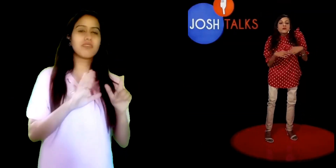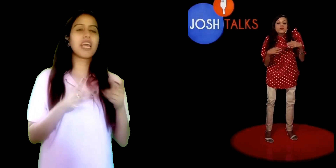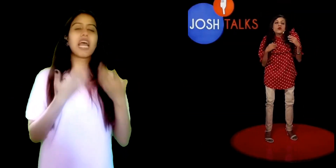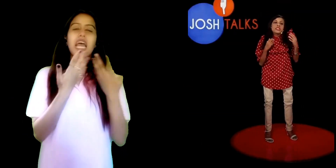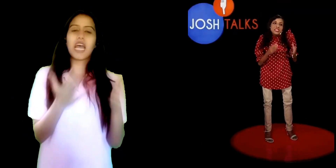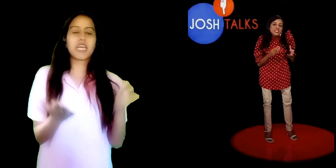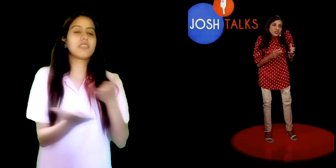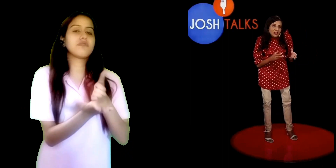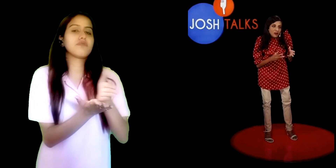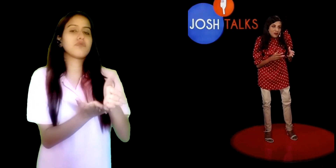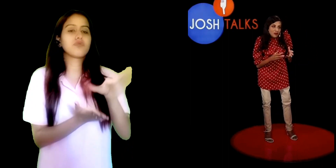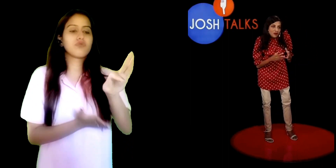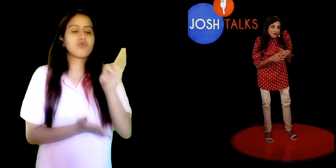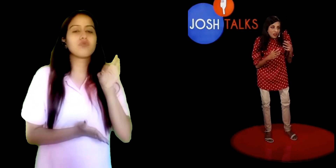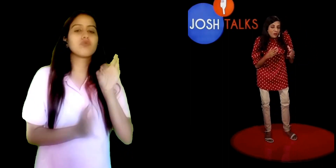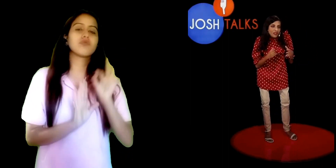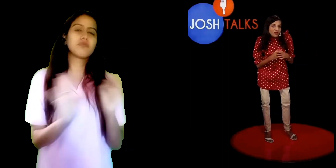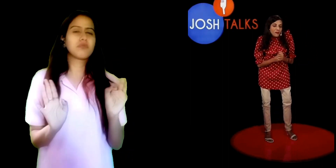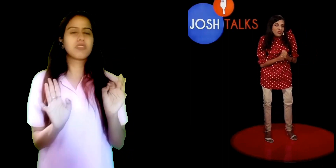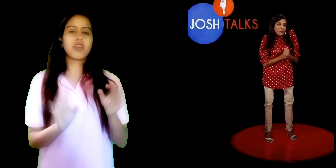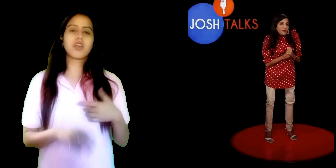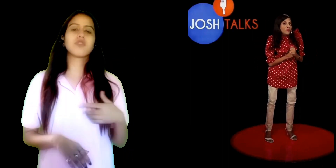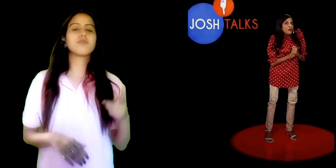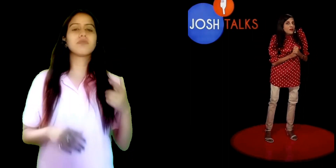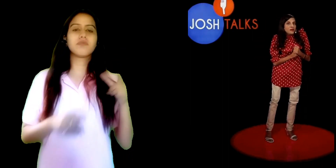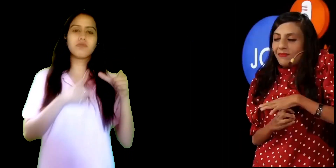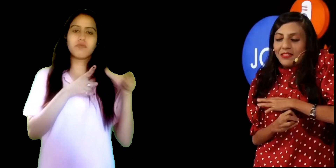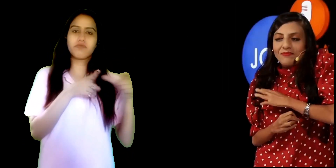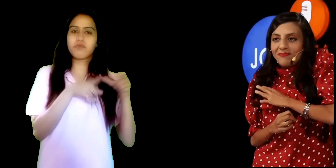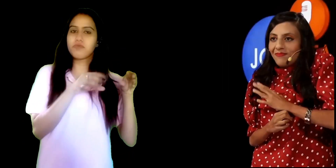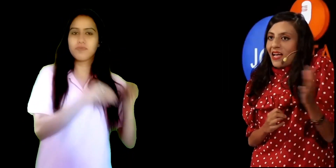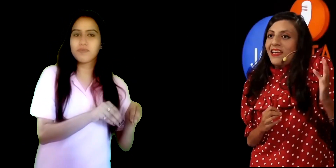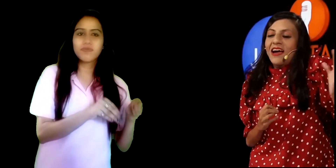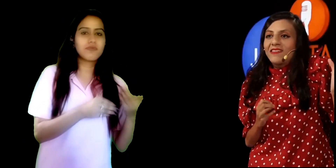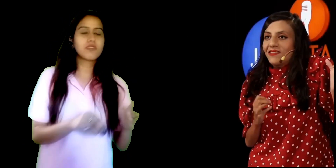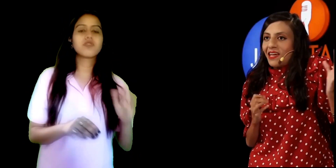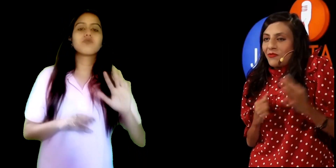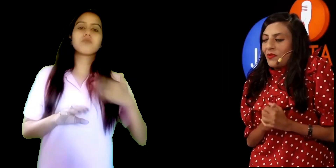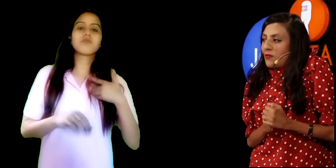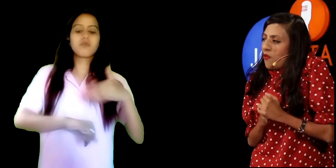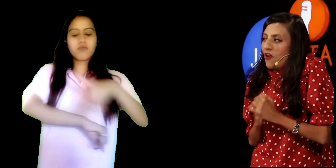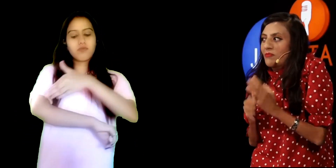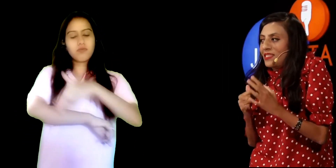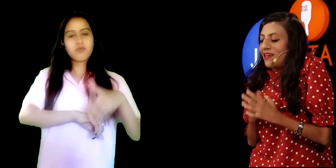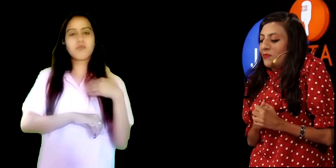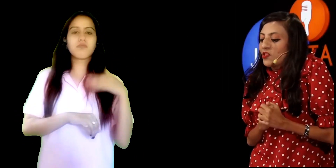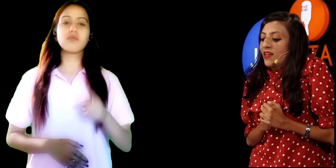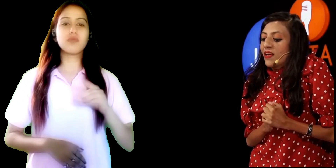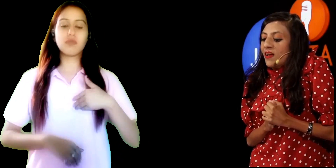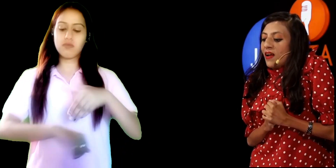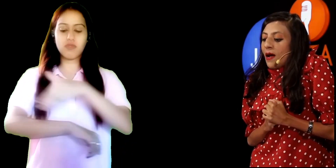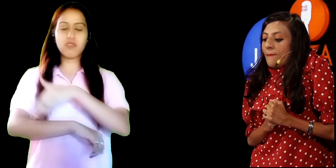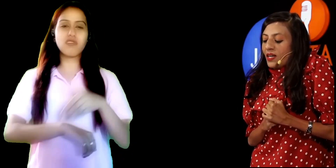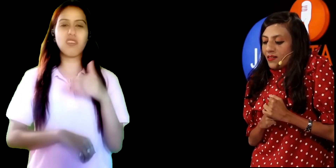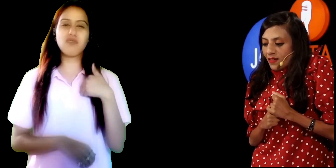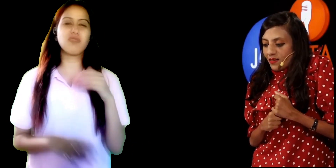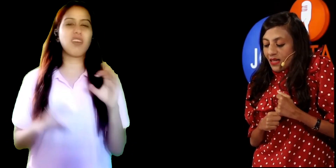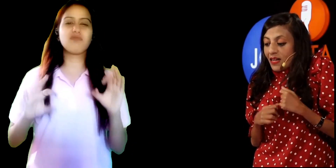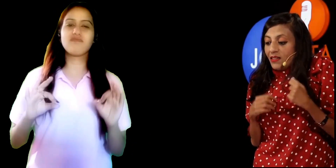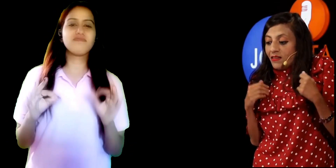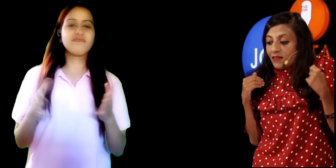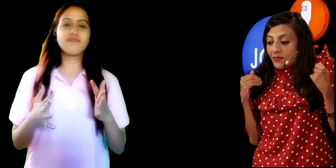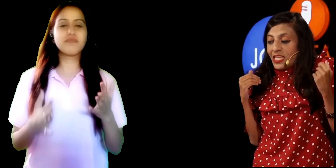था, मुझे बहुत नई नई चीज़ें करने को मिली इस कंपनी में। मतलब आई हैड द टाइम ऑफ माई लाइफ, बहुत मज़े आए मुझे।